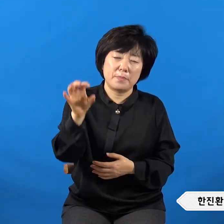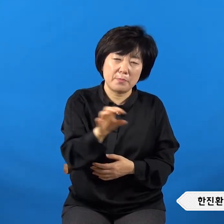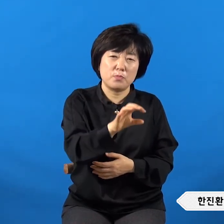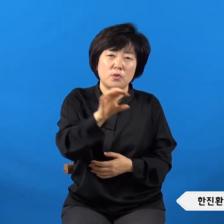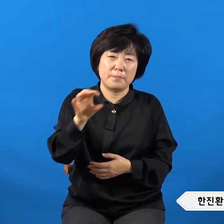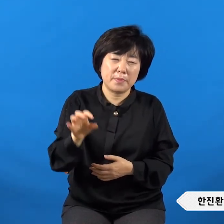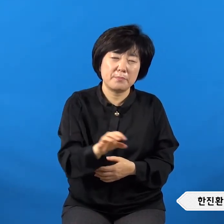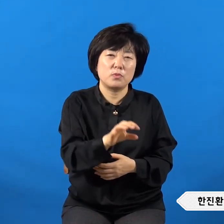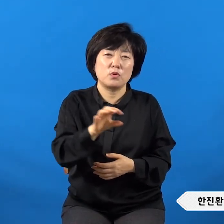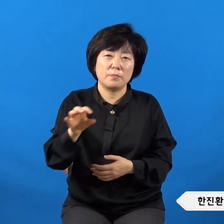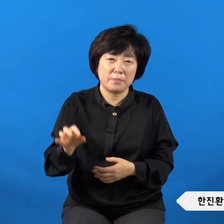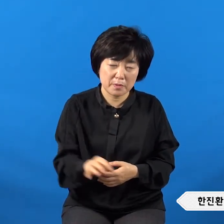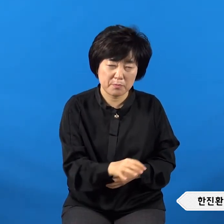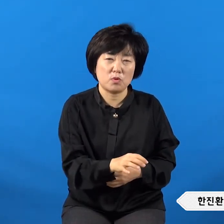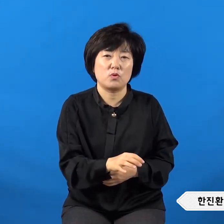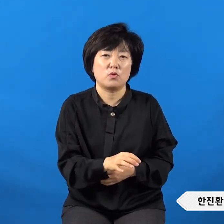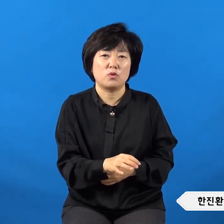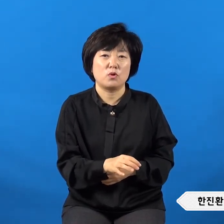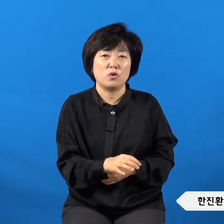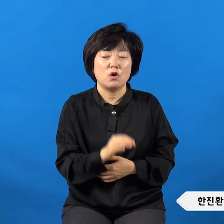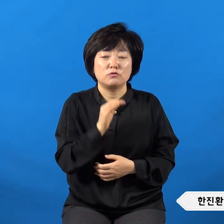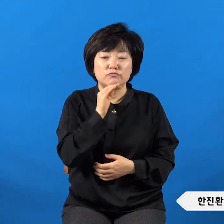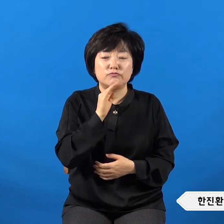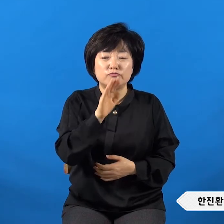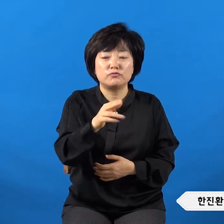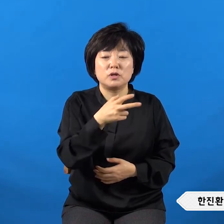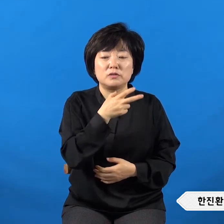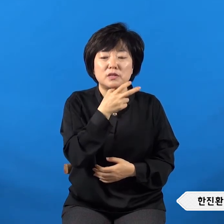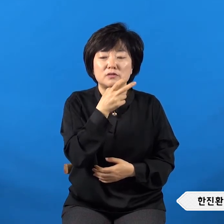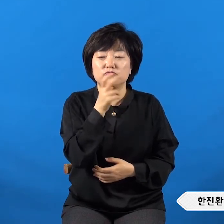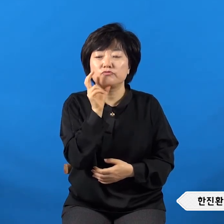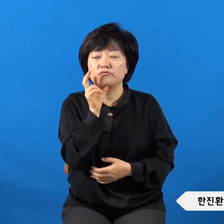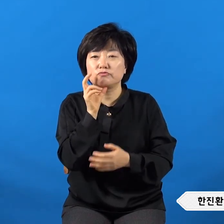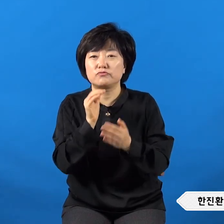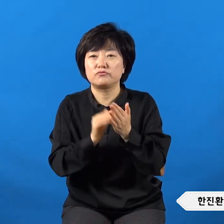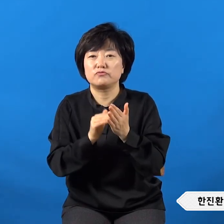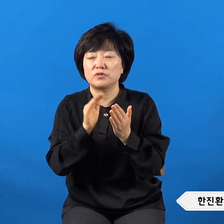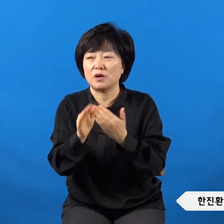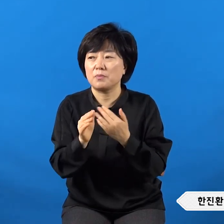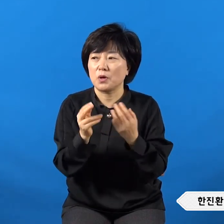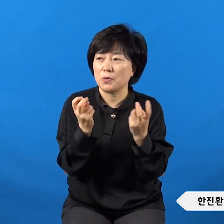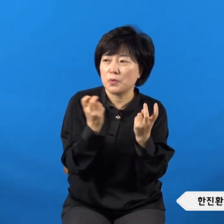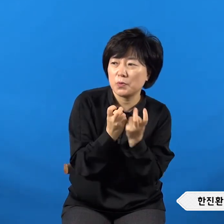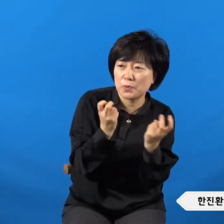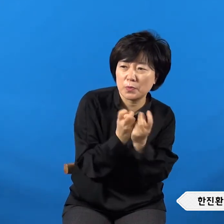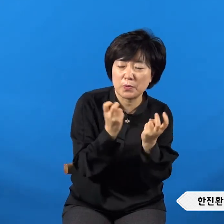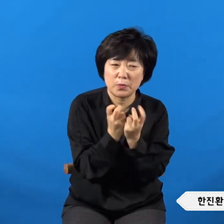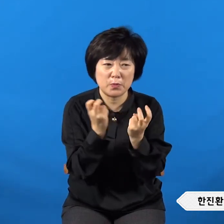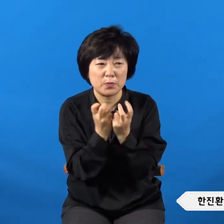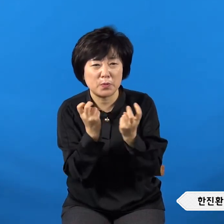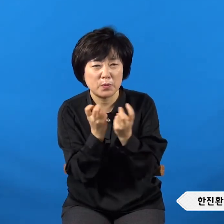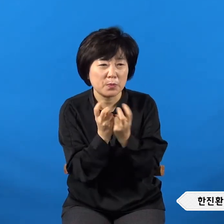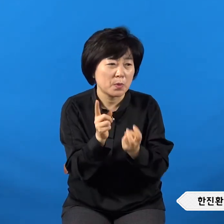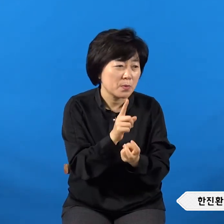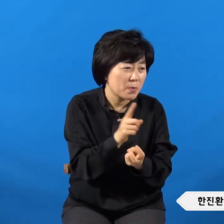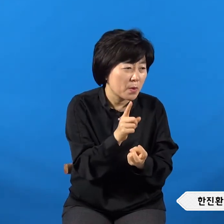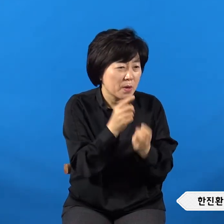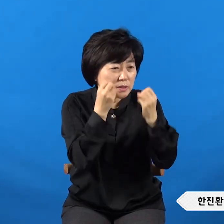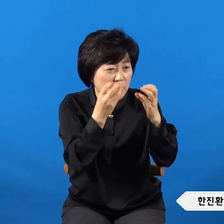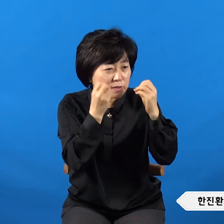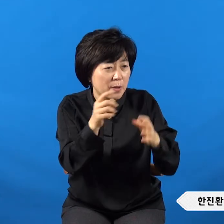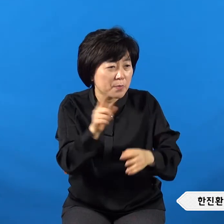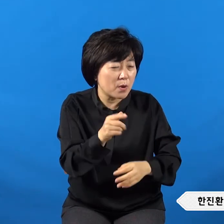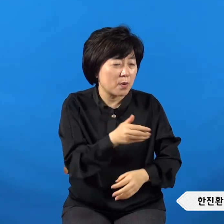되풀이합니다. 견디다 못해서 중년이 되면 그냥 일탈 행위를 해보는 사람이 있지요.